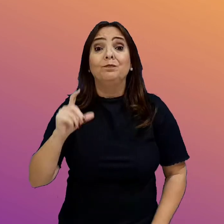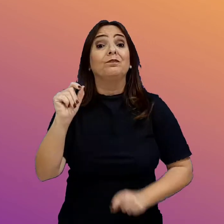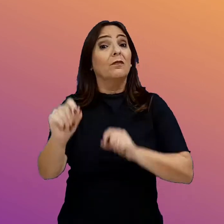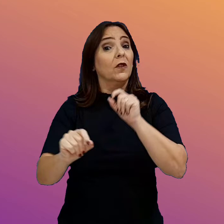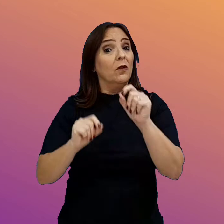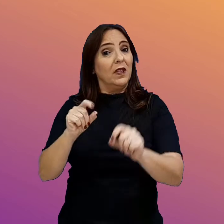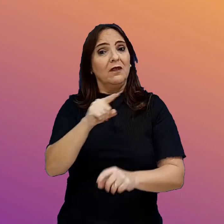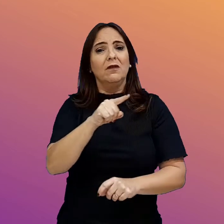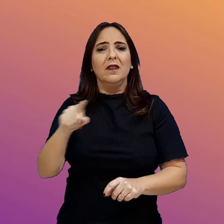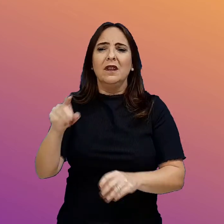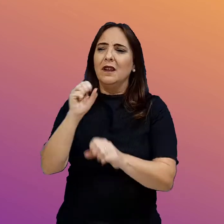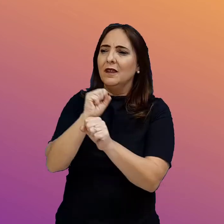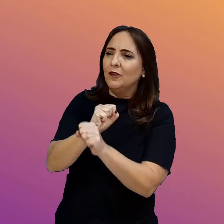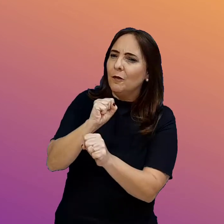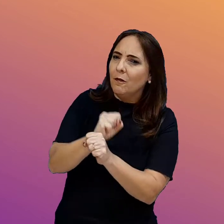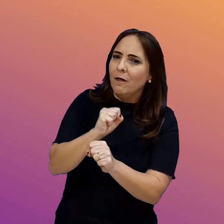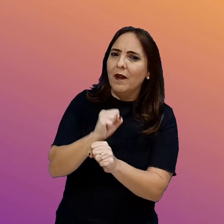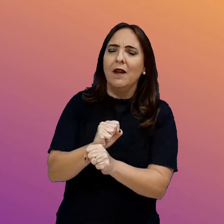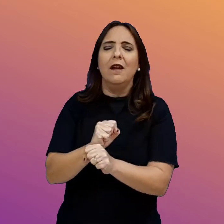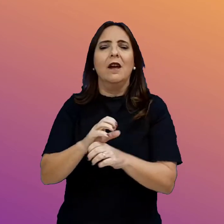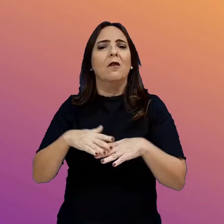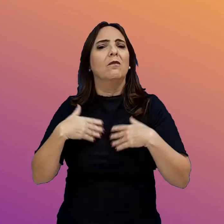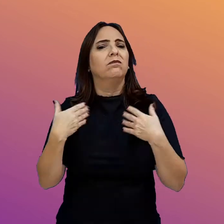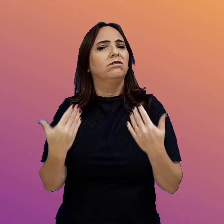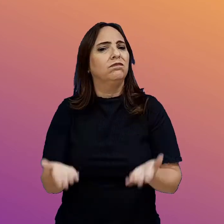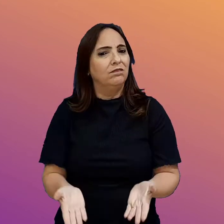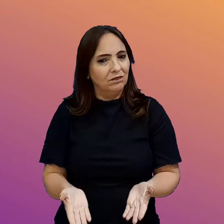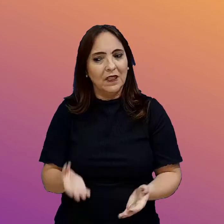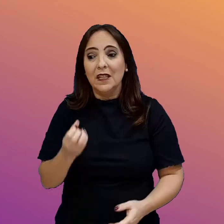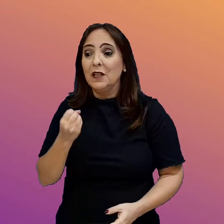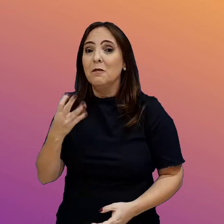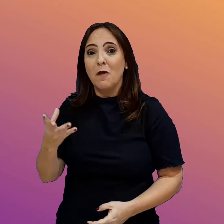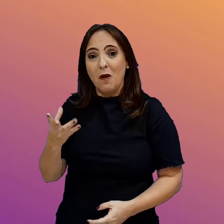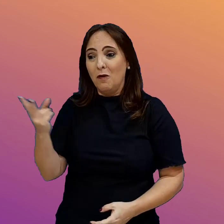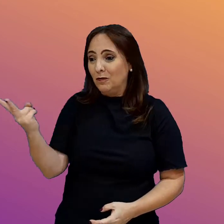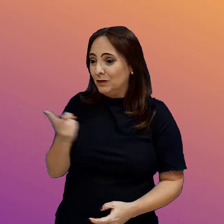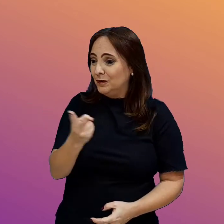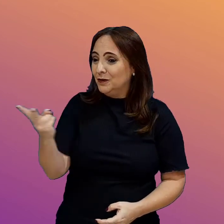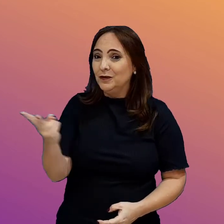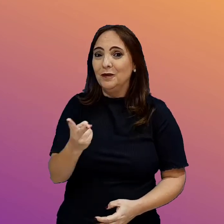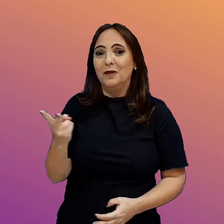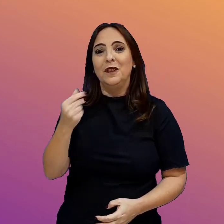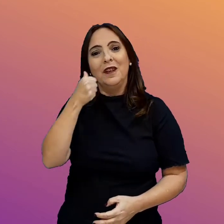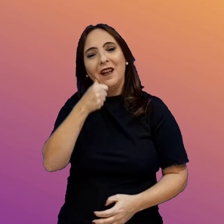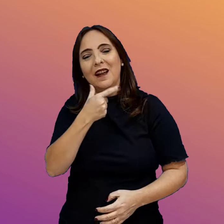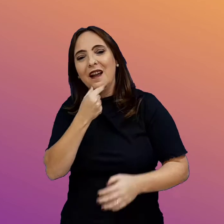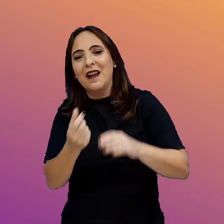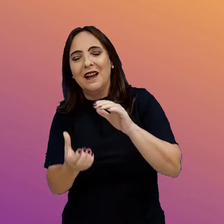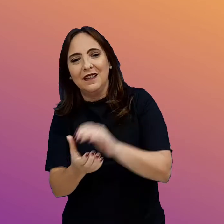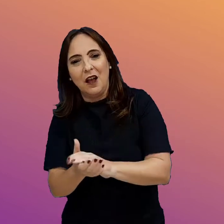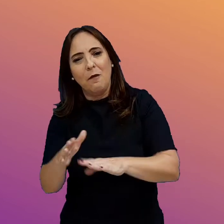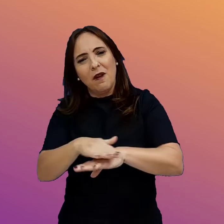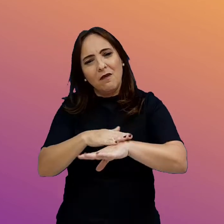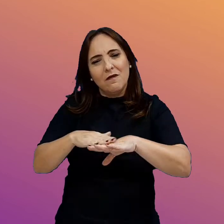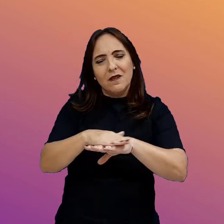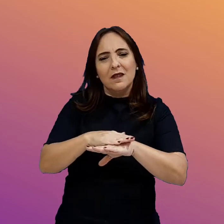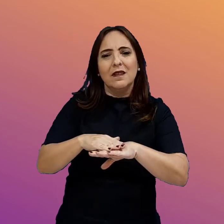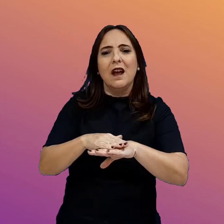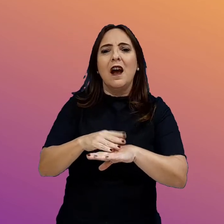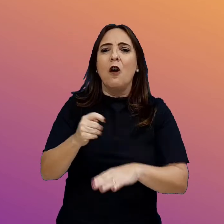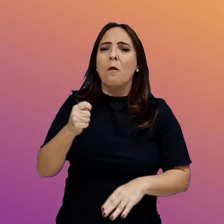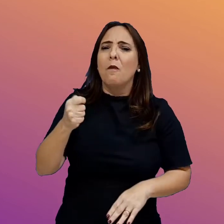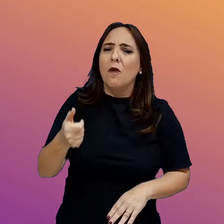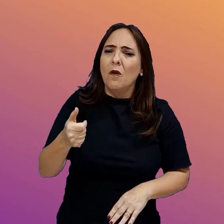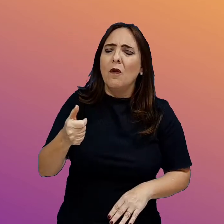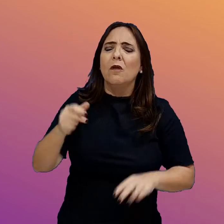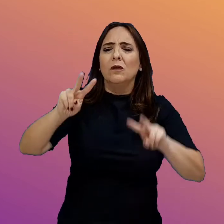futuro deles? Que bom é poder contar com esse casal aqui para conversar um pouquinho sobre as suas experiências, sobre